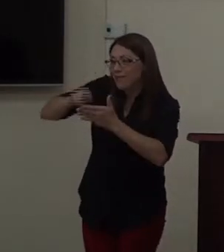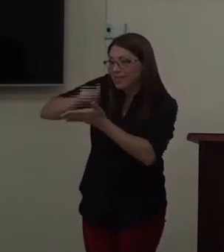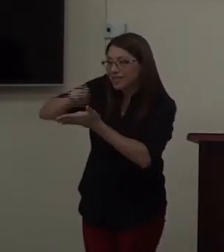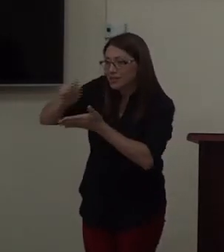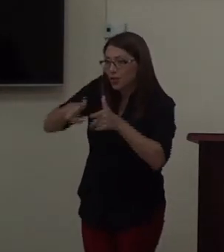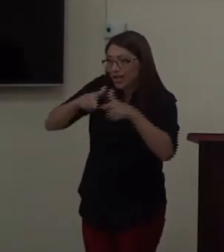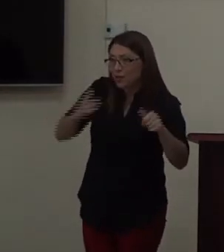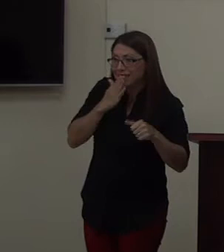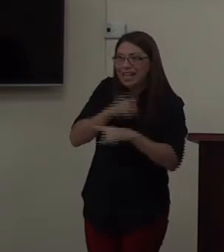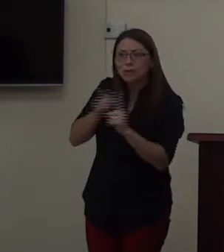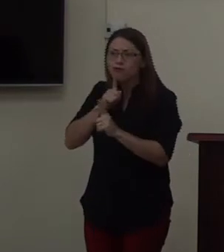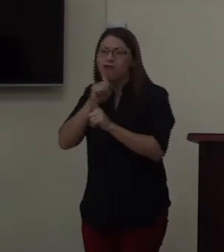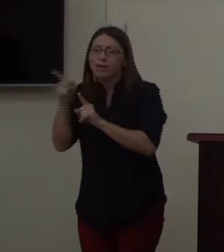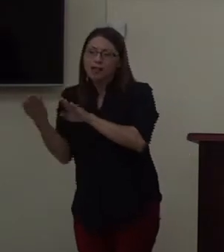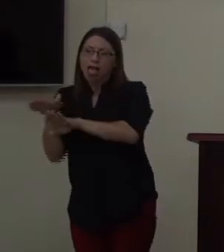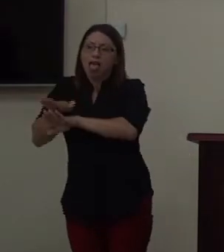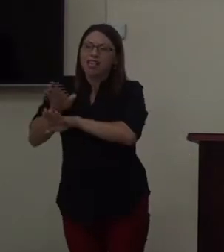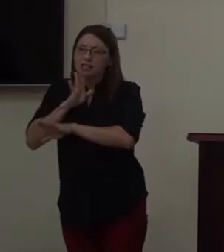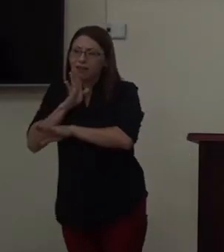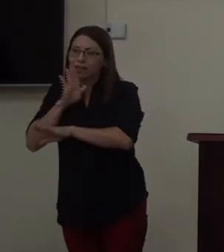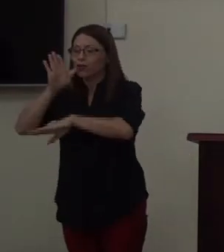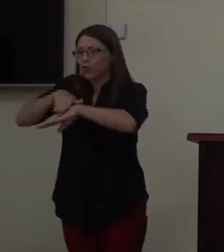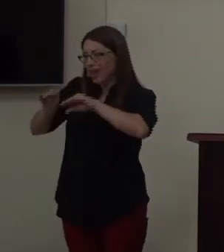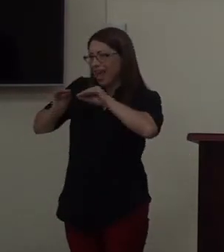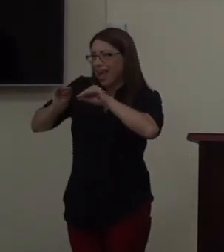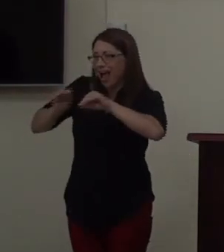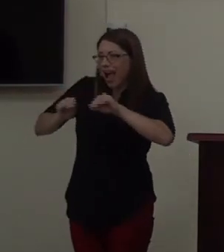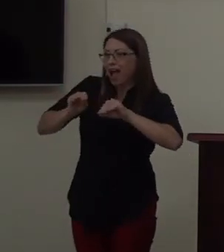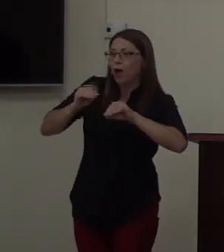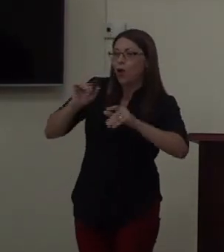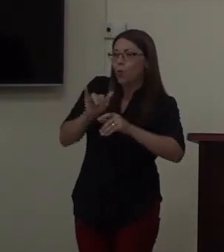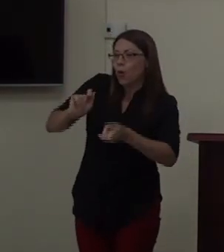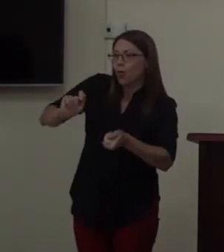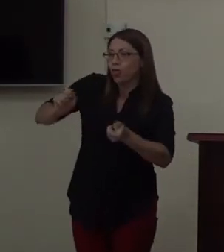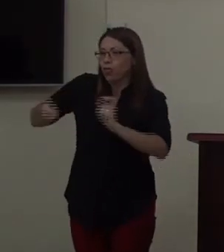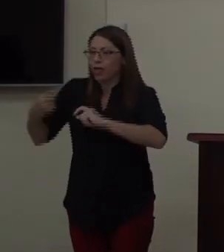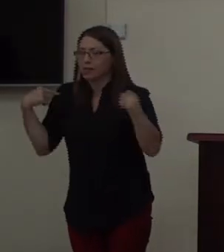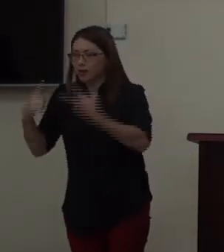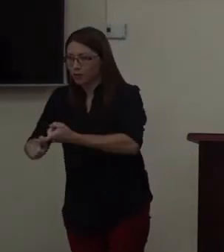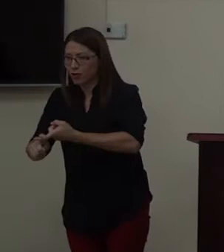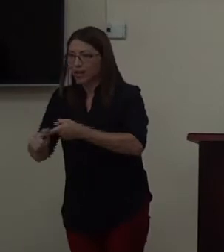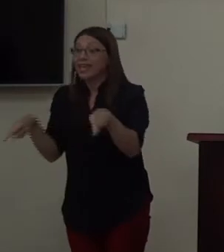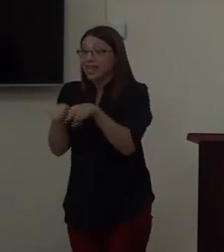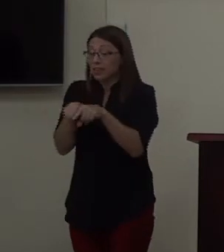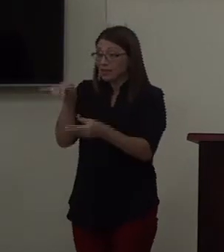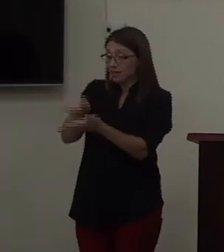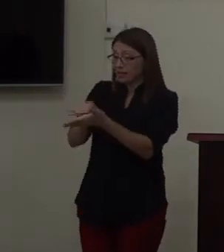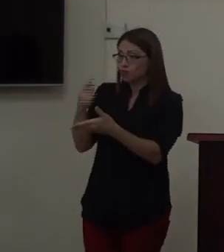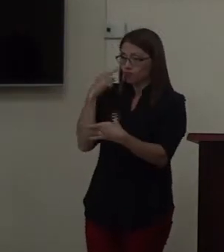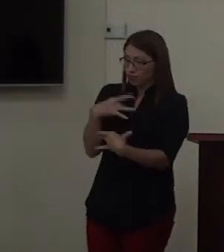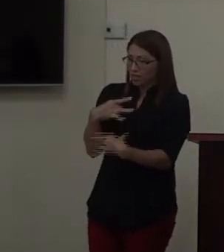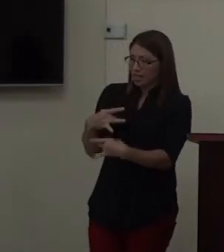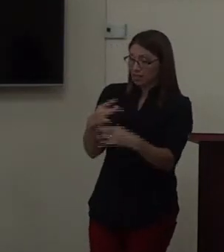indígenas, en el fondo, ¿verdad?, lo que se estaba hablando era de alfabetización como transición hacia el español, ¿verdad? Y además de eso, vean que es interesante a